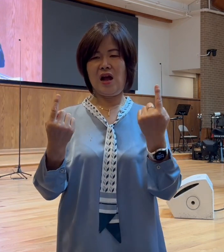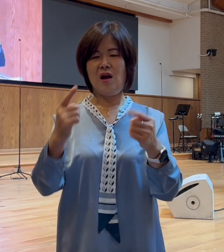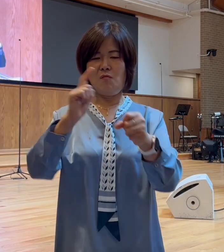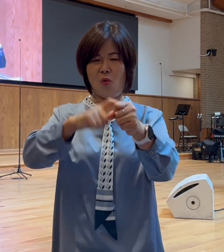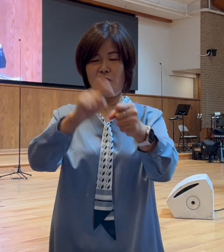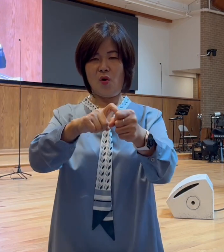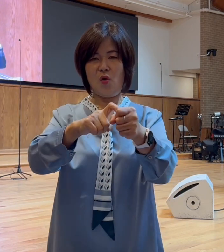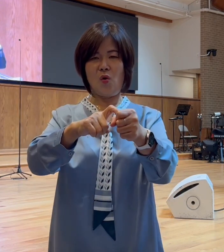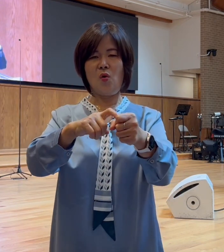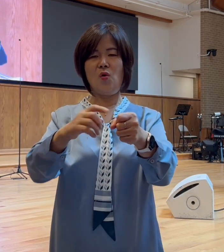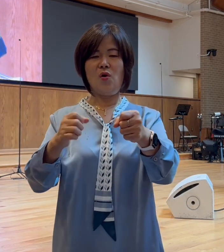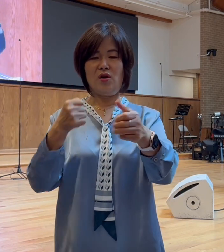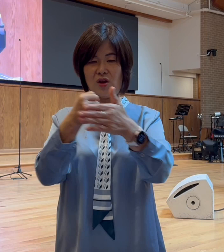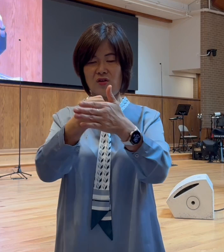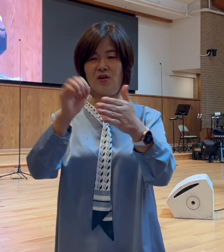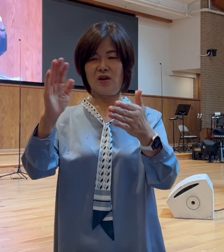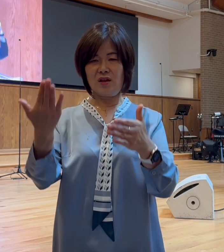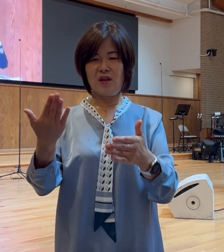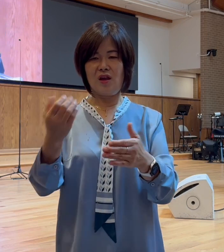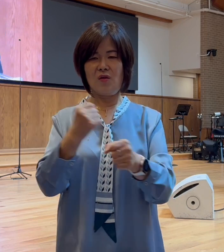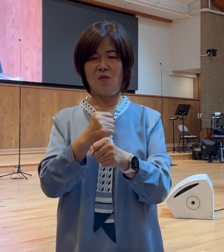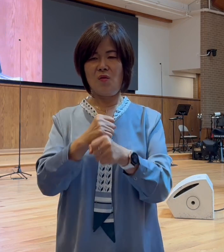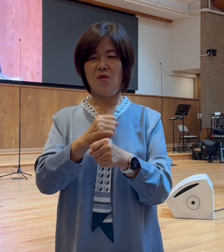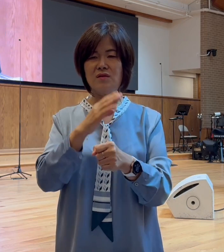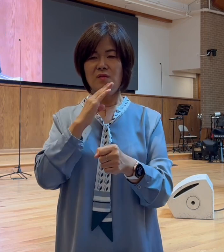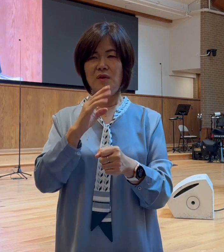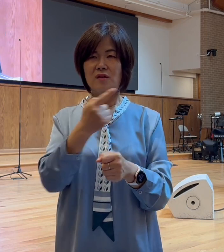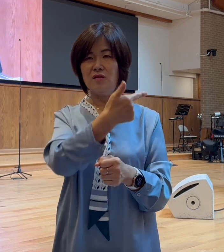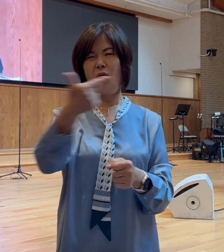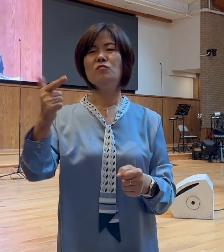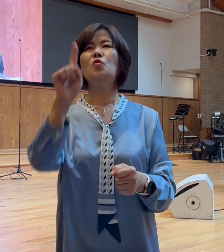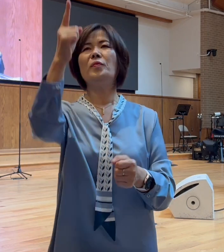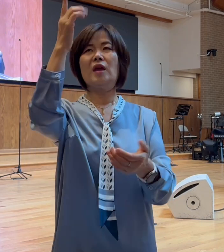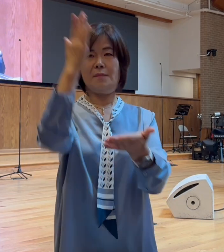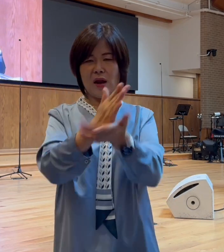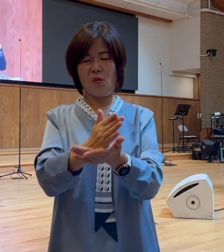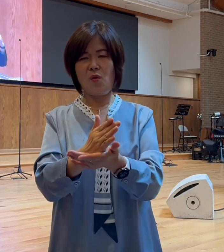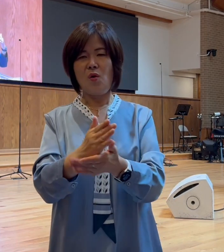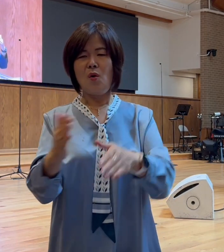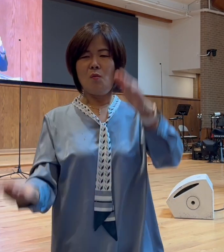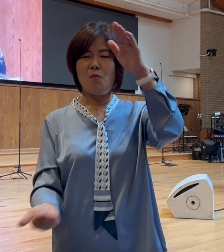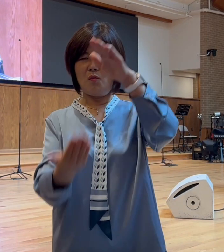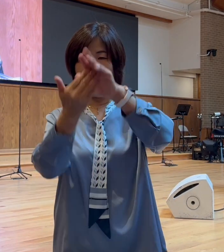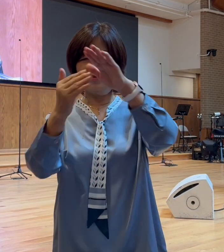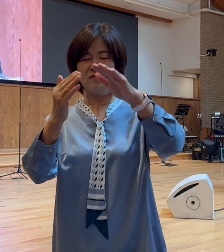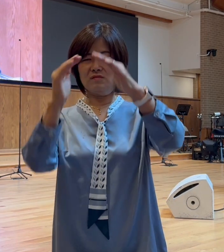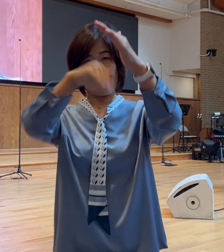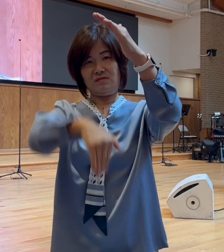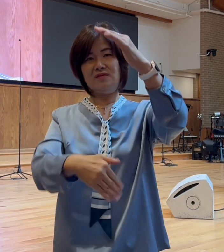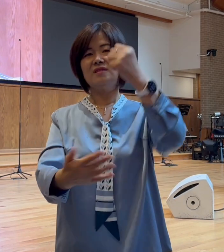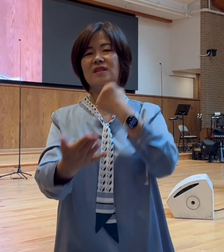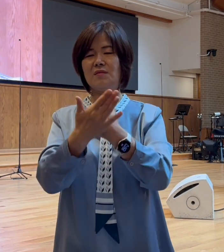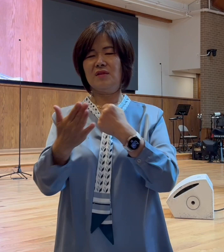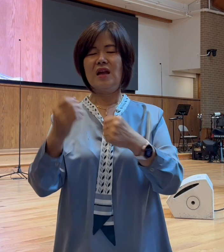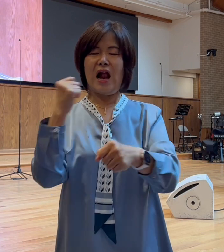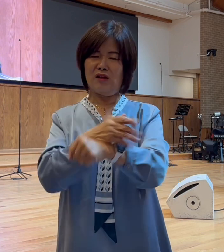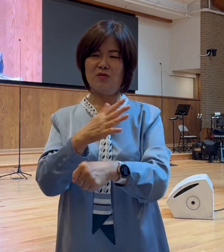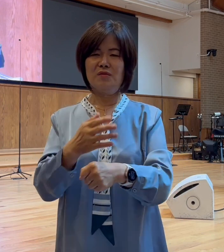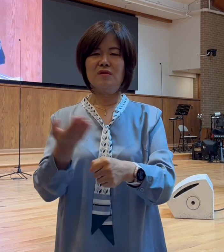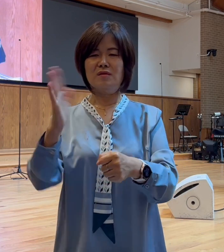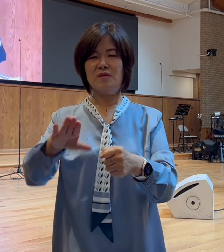목표를 정해놓고, 너무 많이 이렇게 목표를 정하면 그걸 다 실행하지도 못하고 할